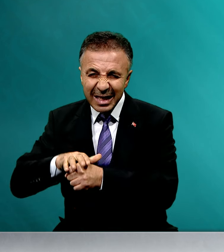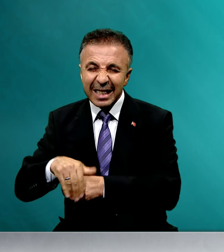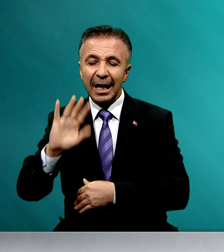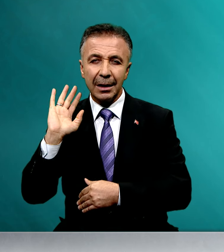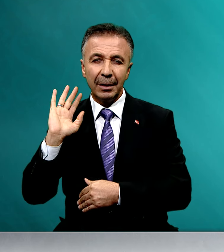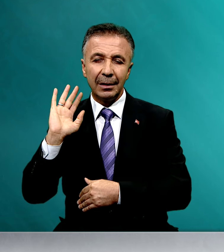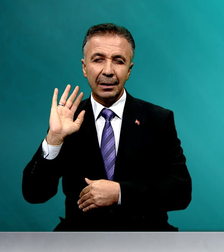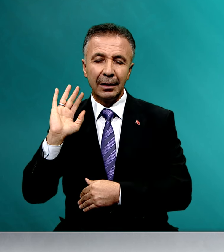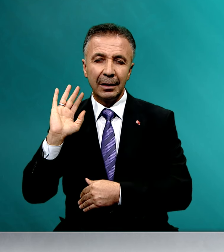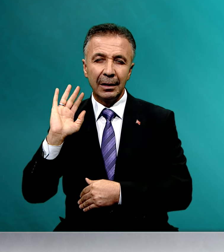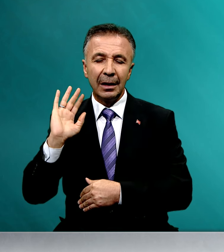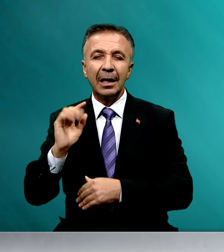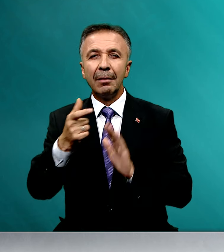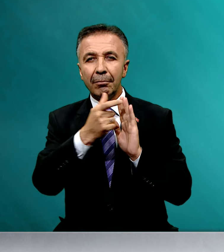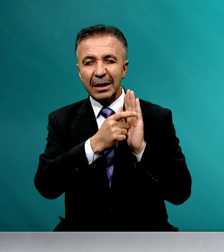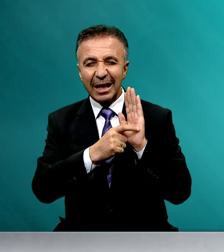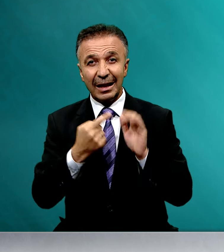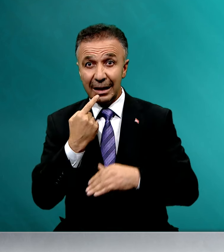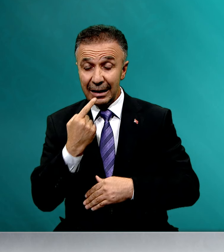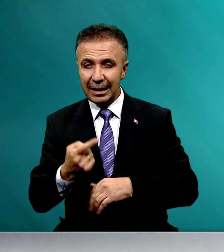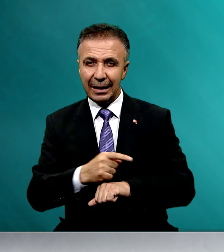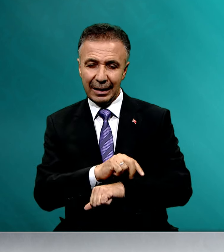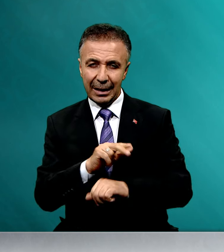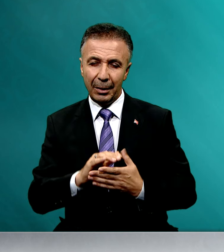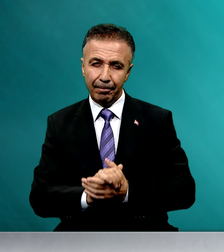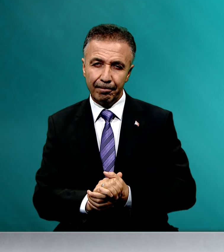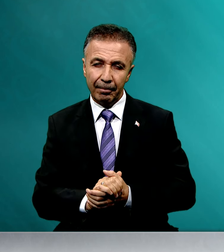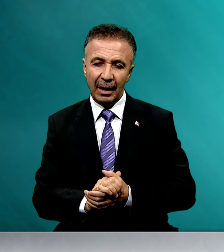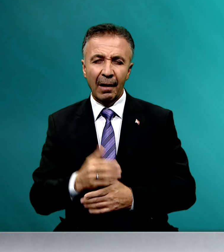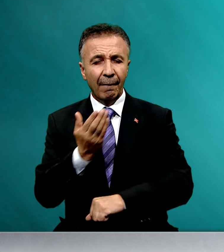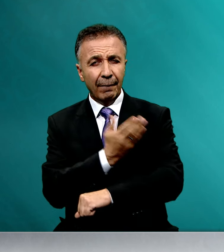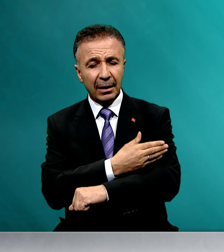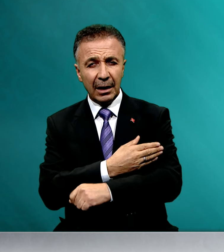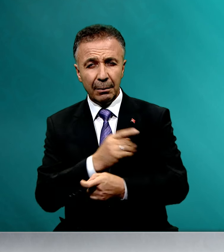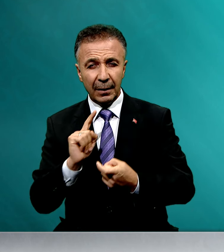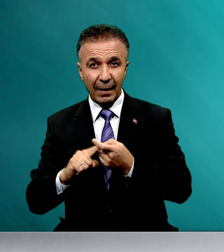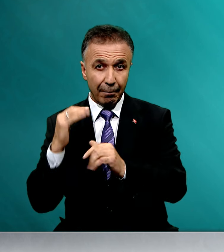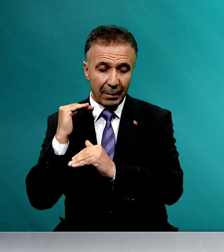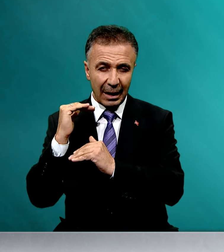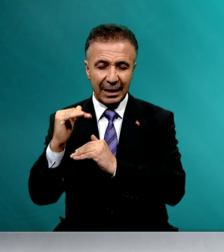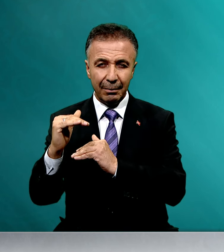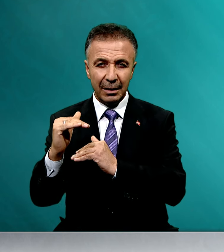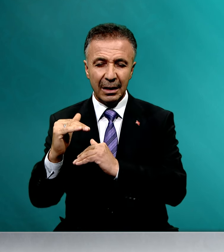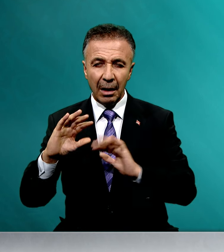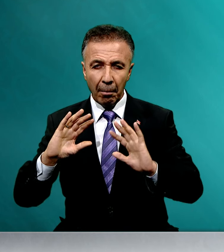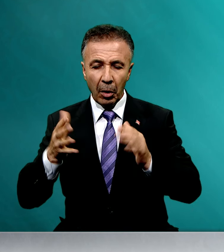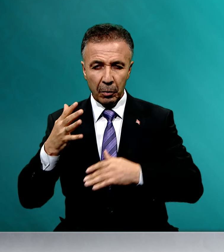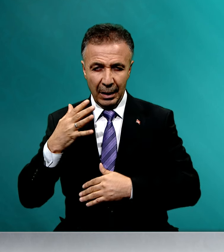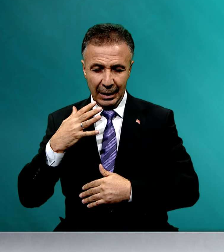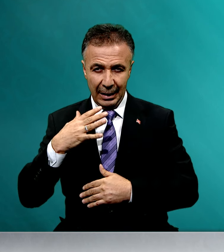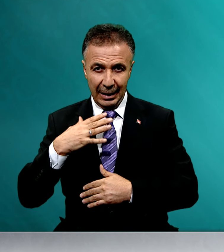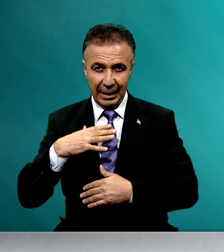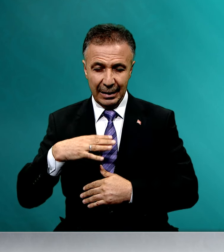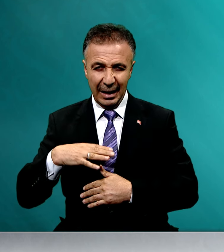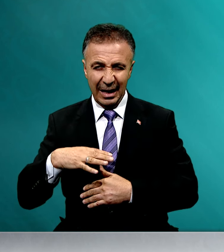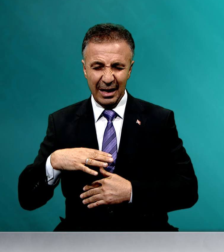çiğnetmeyecek mısralarında ifade ettiği gibi, vatanımız ve milletimiz üzerinde oynanmak istenen kirli